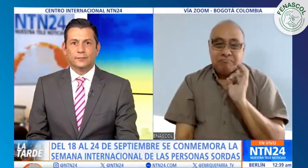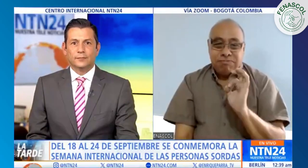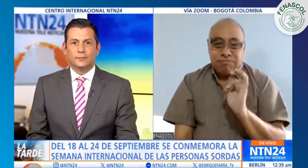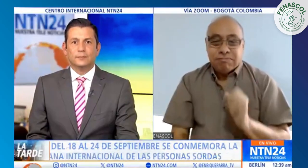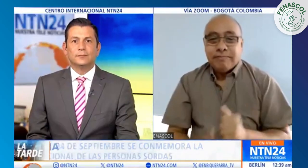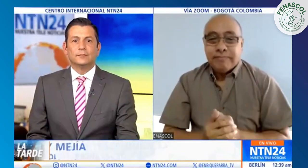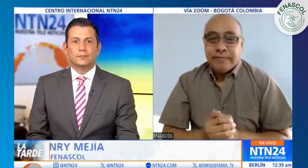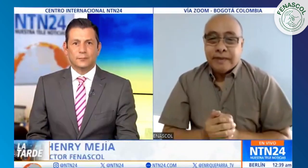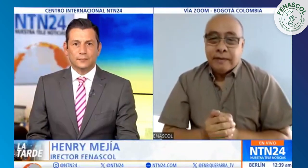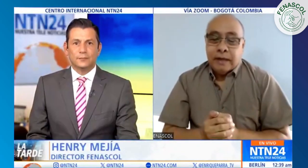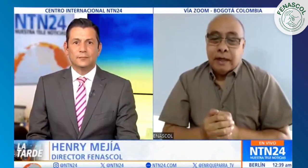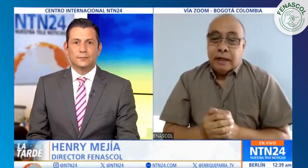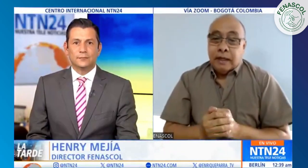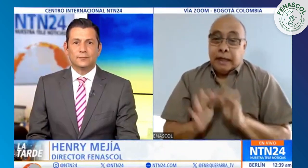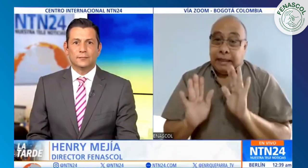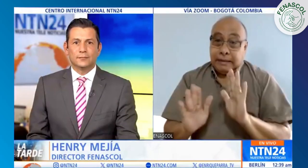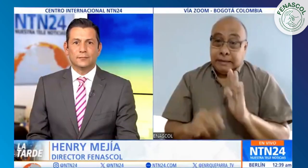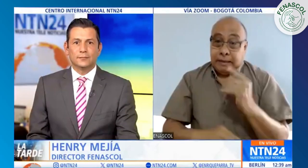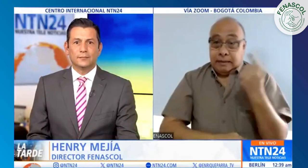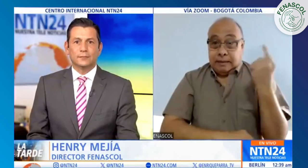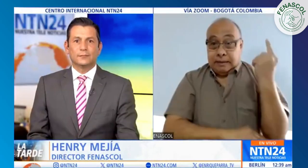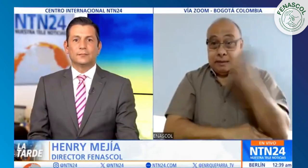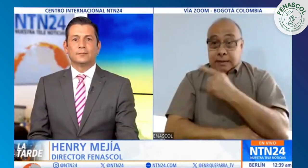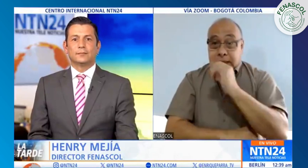Gracias por esa pregunta, es muy oportuna.